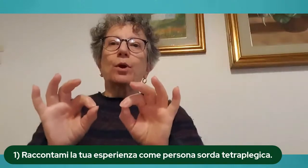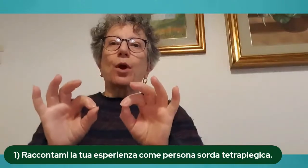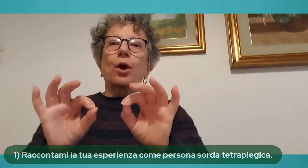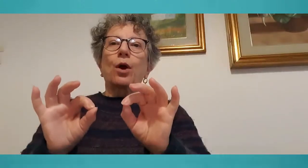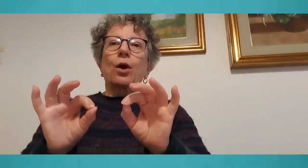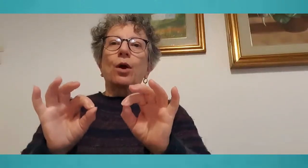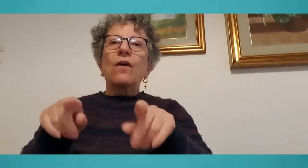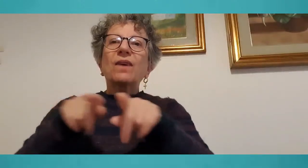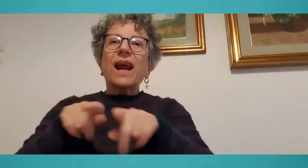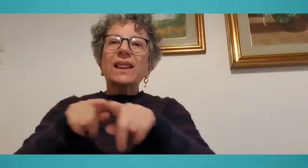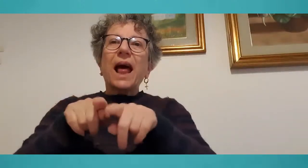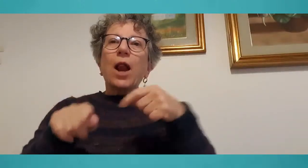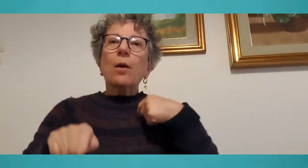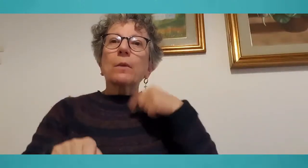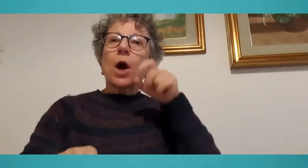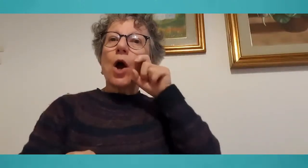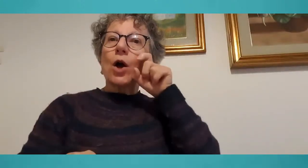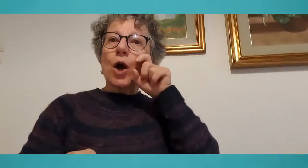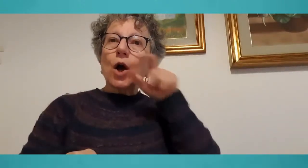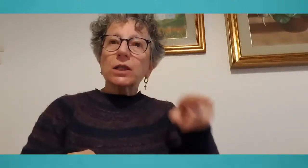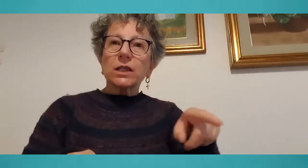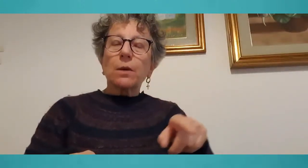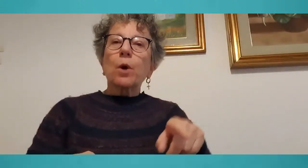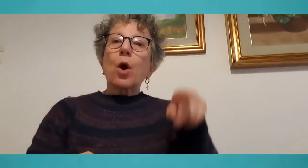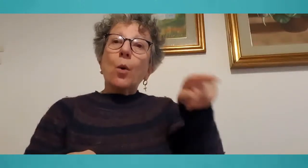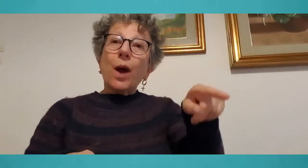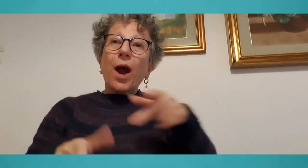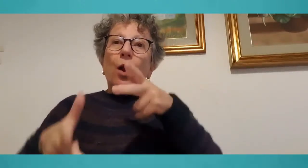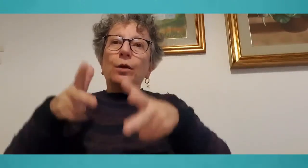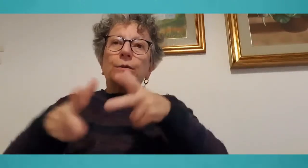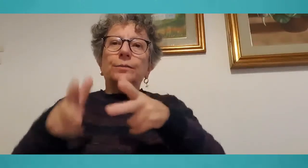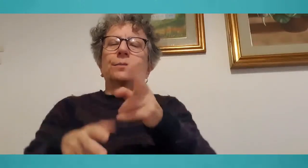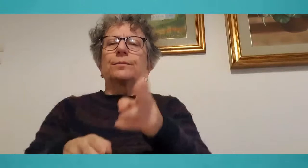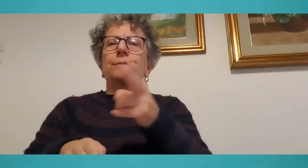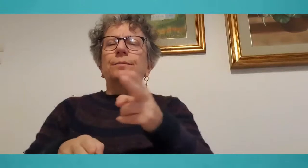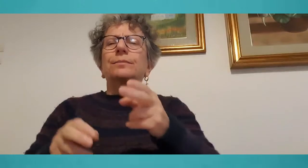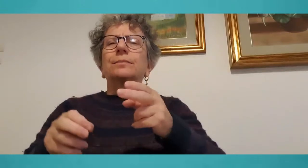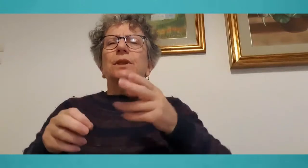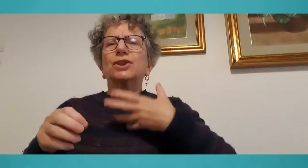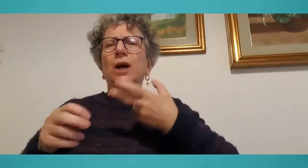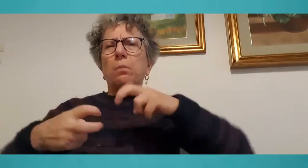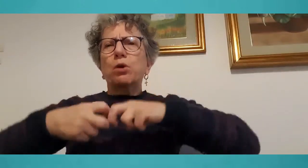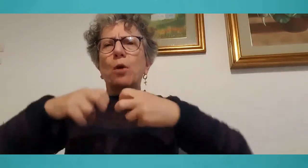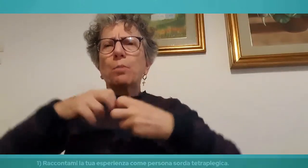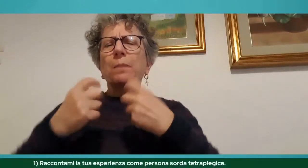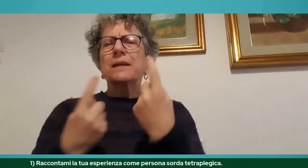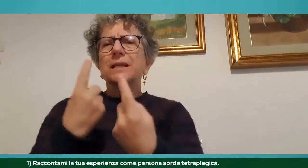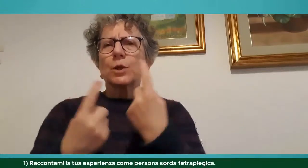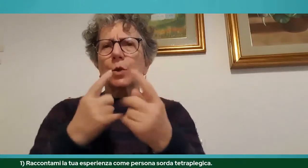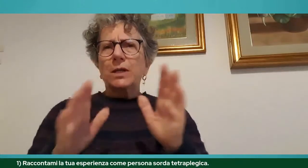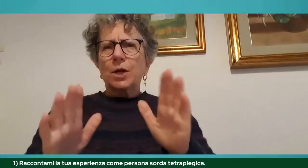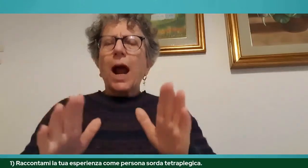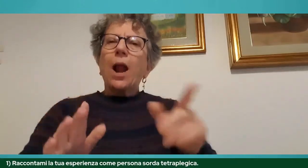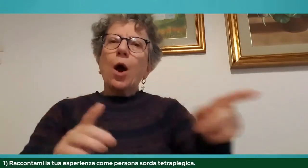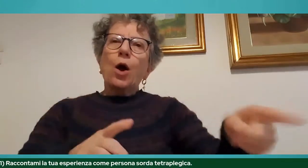proper preta ma cosem pan o ca proper